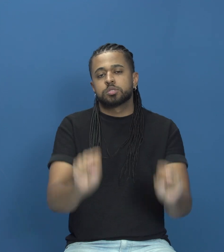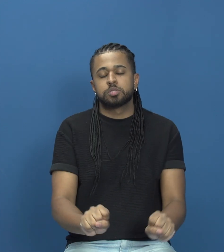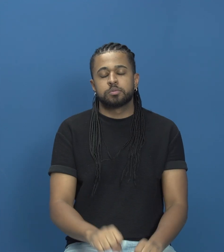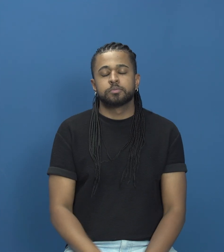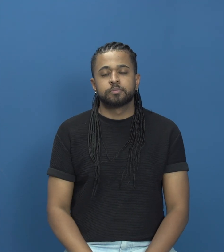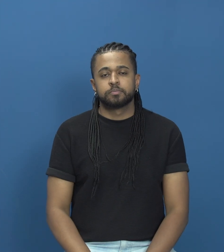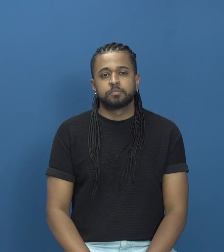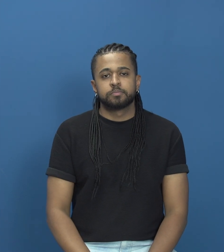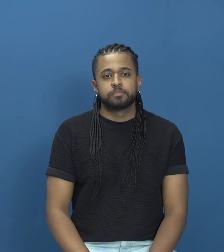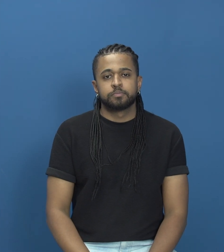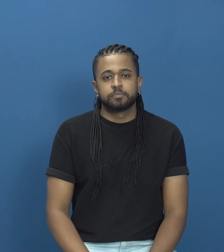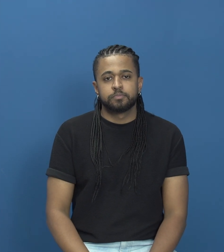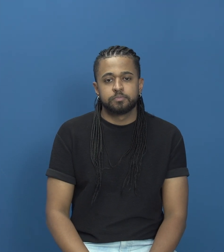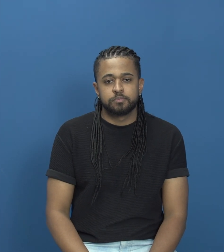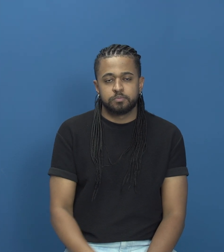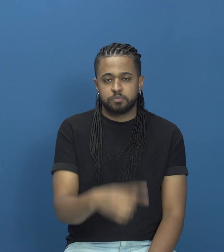Fecha parênteses.